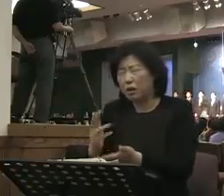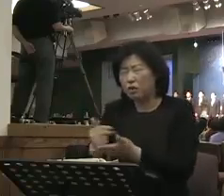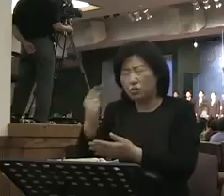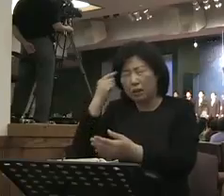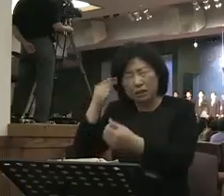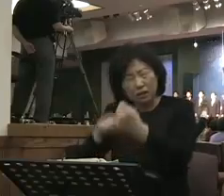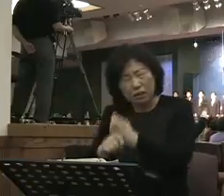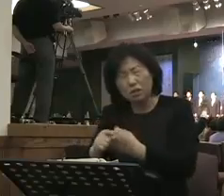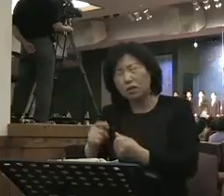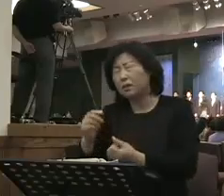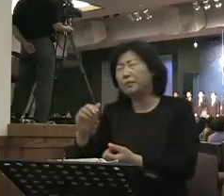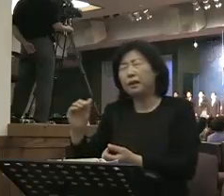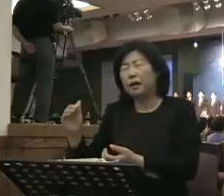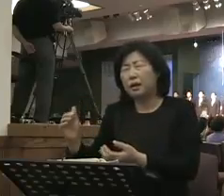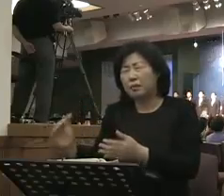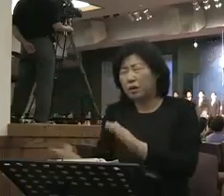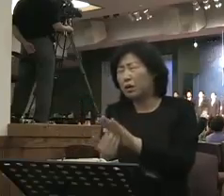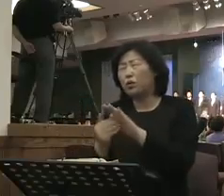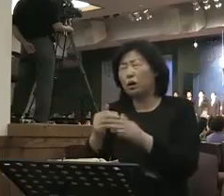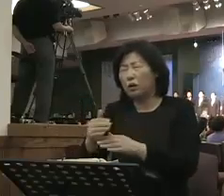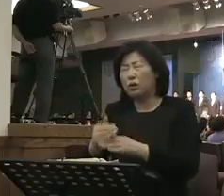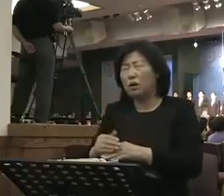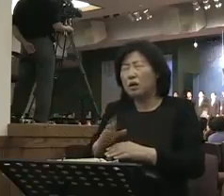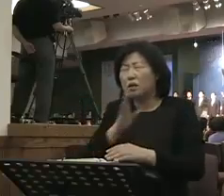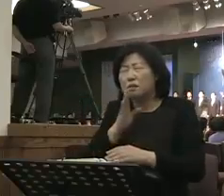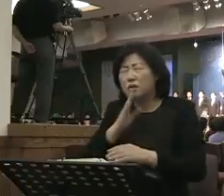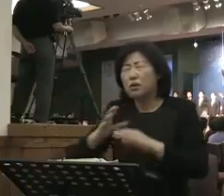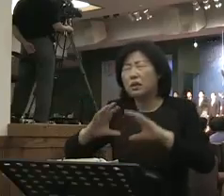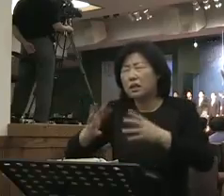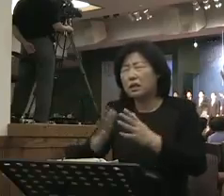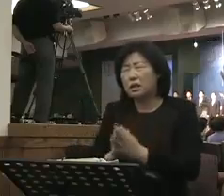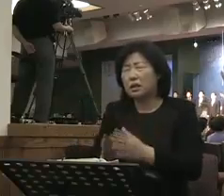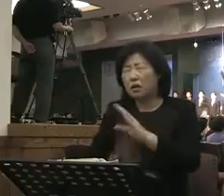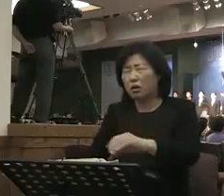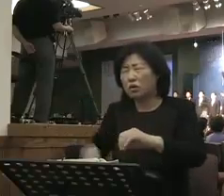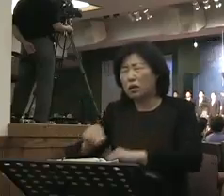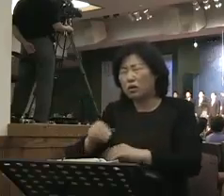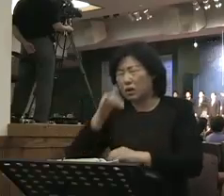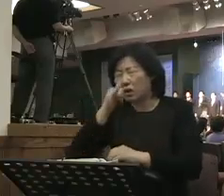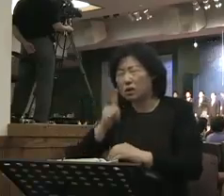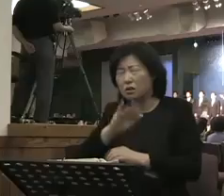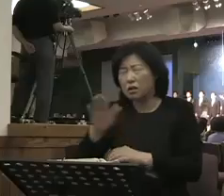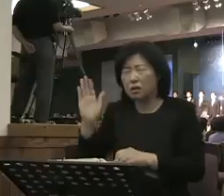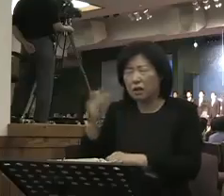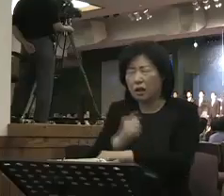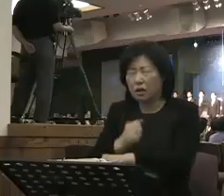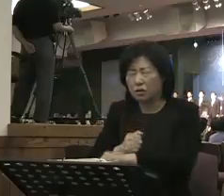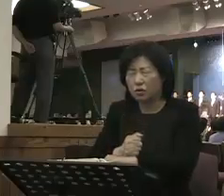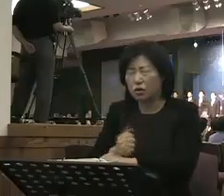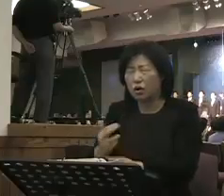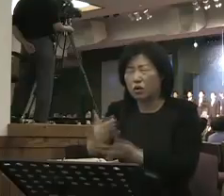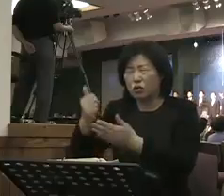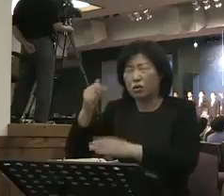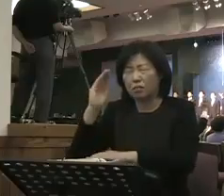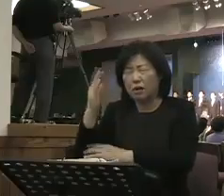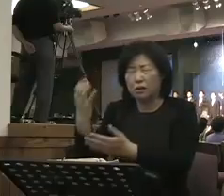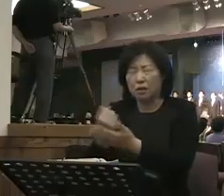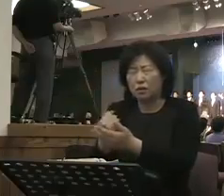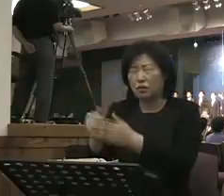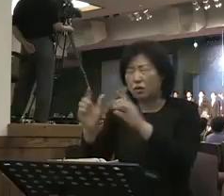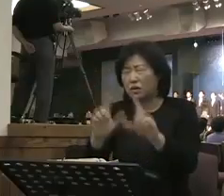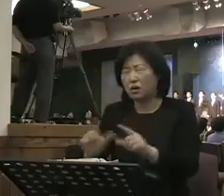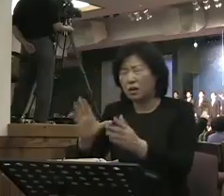성령의 권세를 받고 세상을 역전할 수 있는 저희를 되게 하여 주시옵소서. 주님 영광 거두어 주시옵소서. 우리가